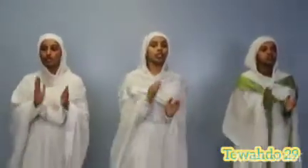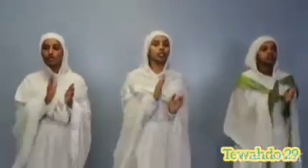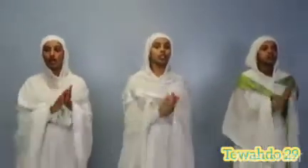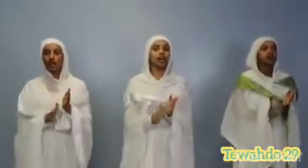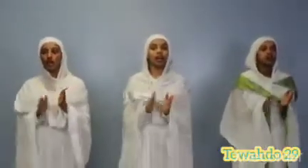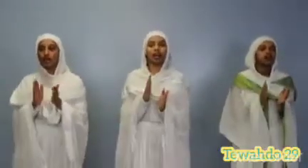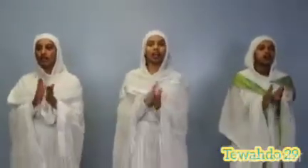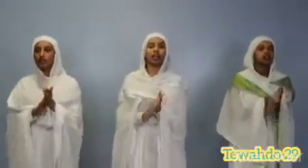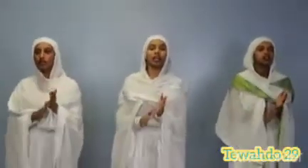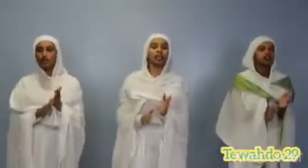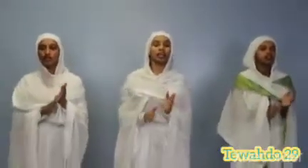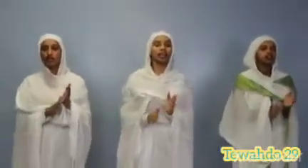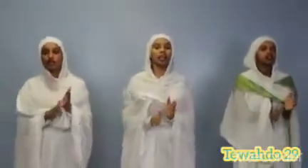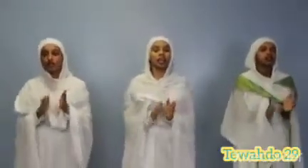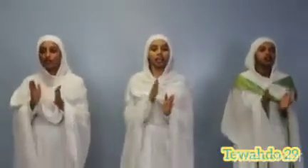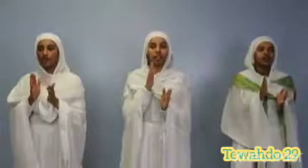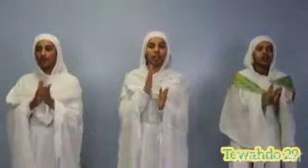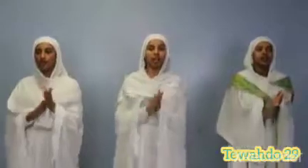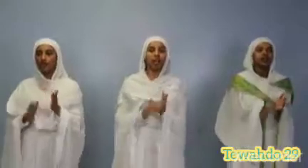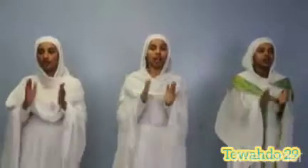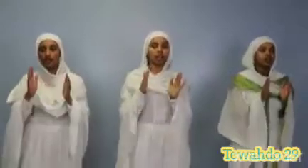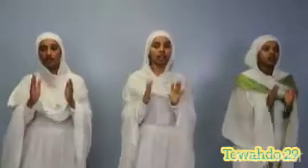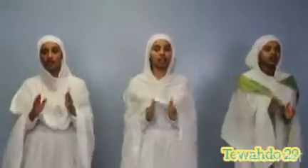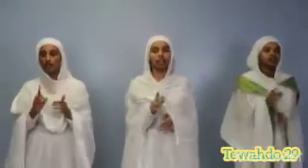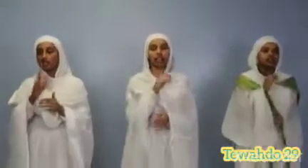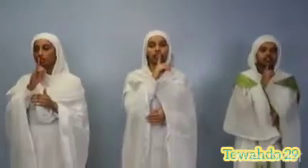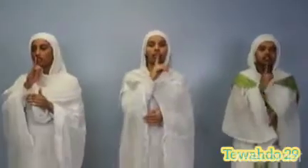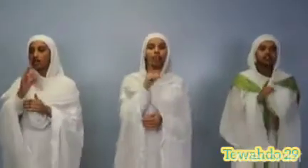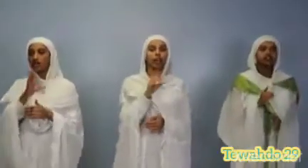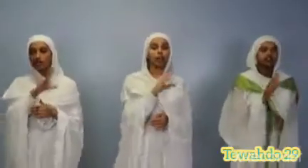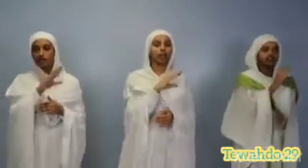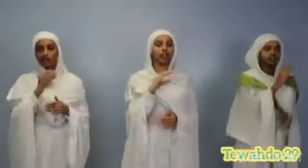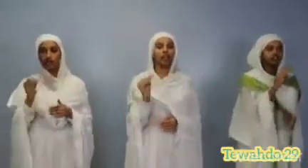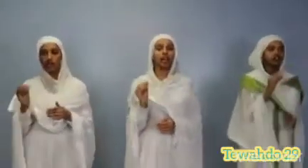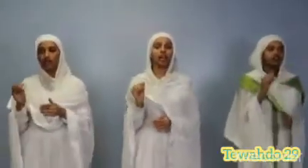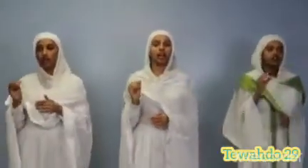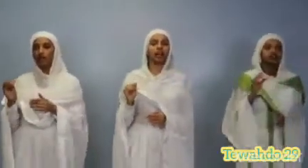ክርስቶስ ይማረን መሐሪ ነውና